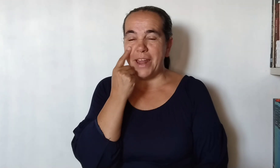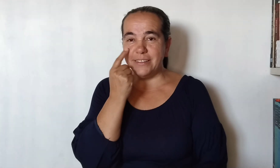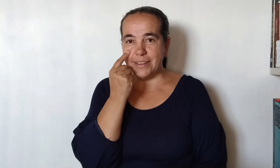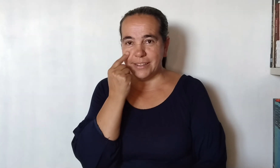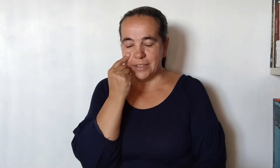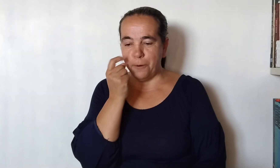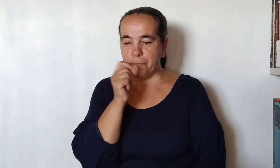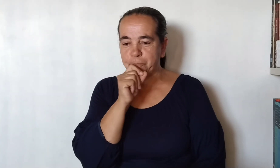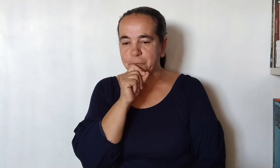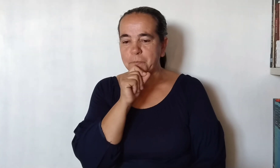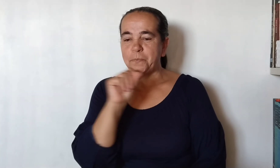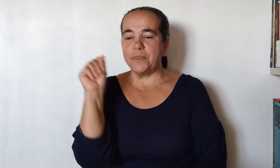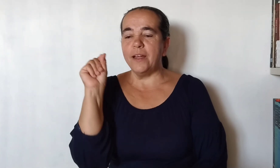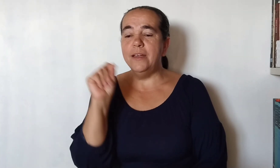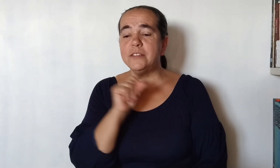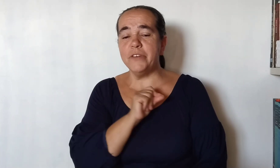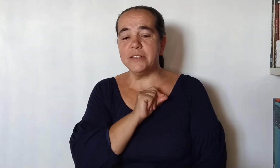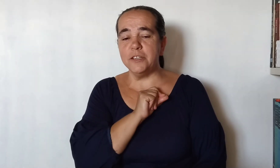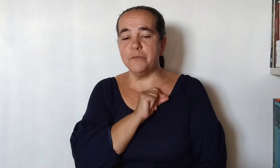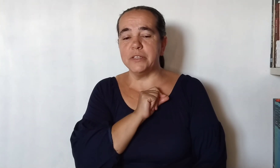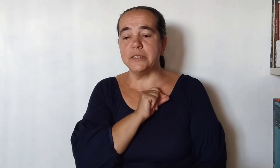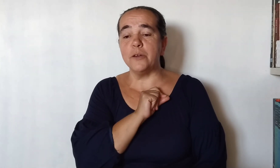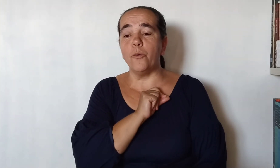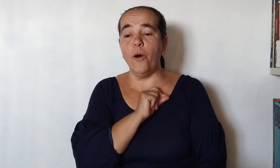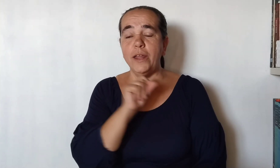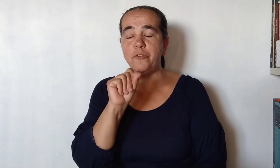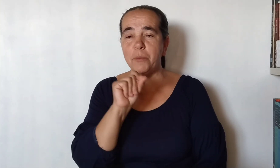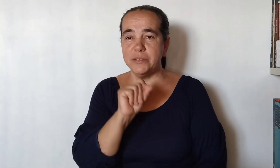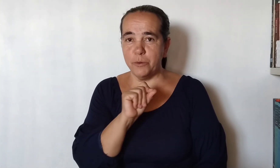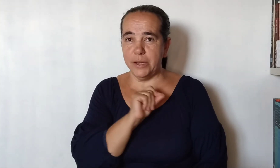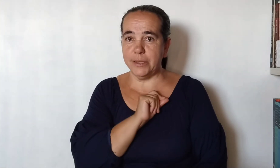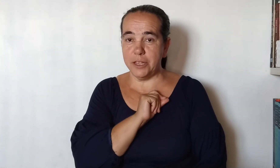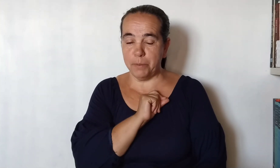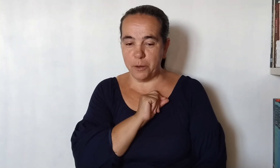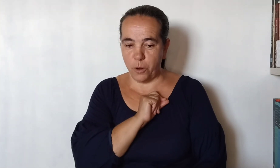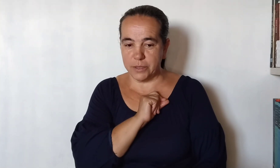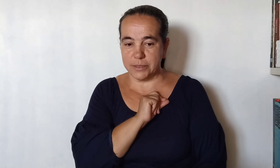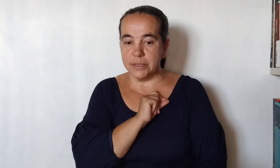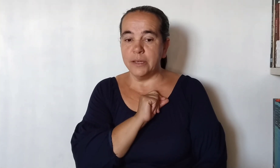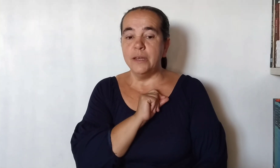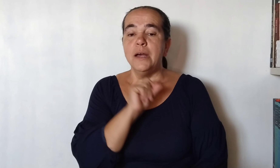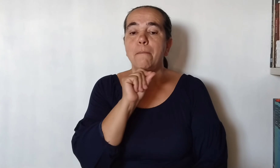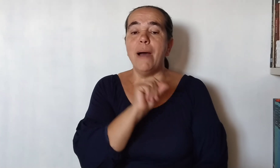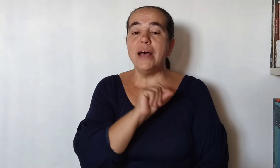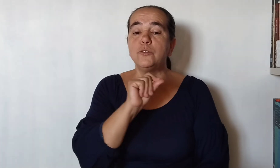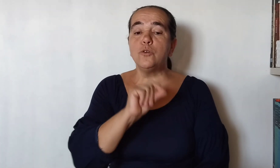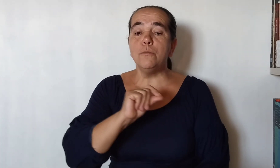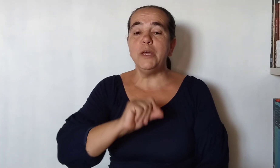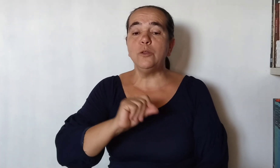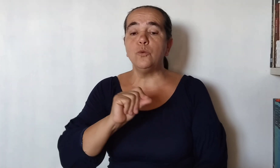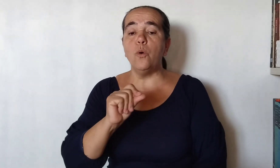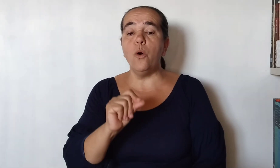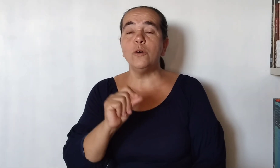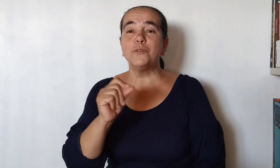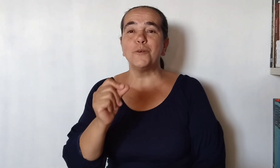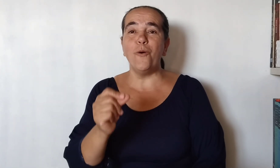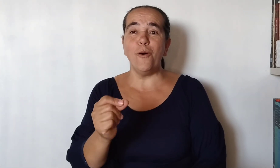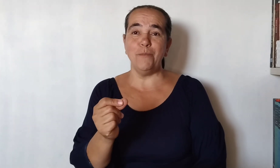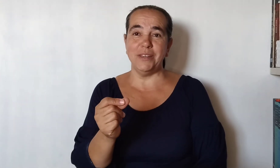Presta atenção, esse versinho 25, olha a informação que ele traz para nós. Mas dormindo os